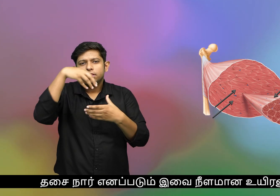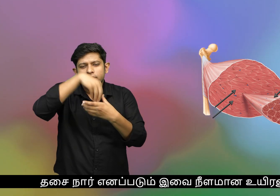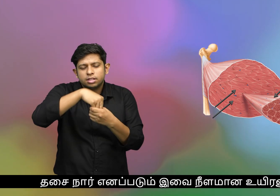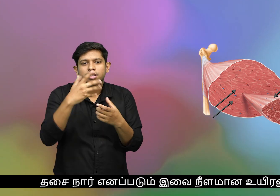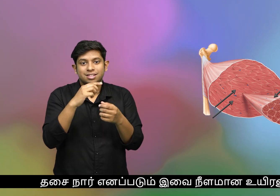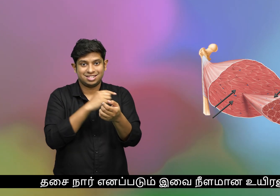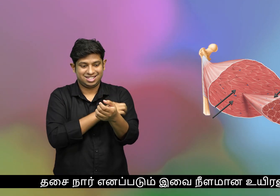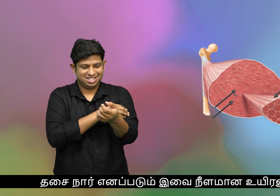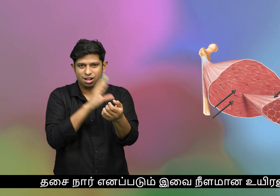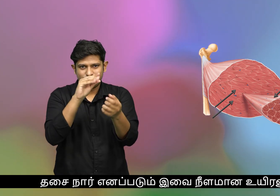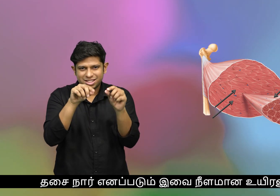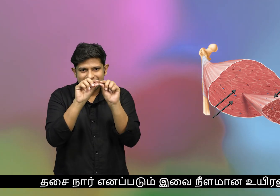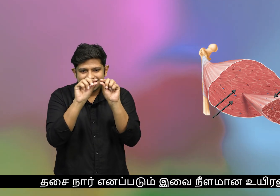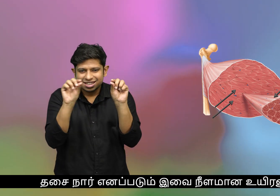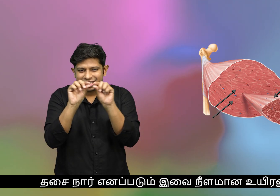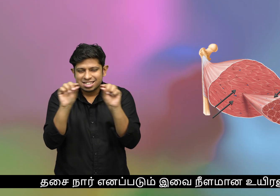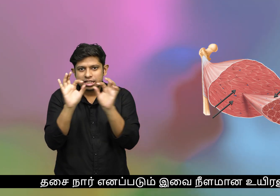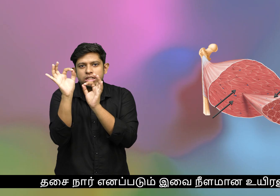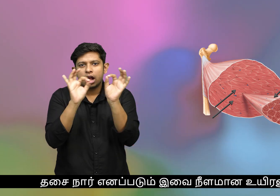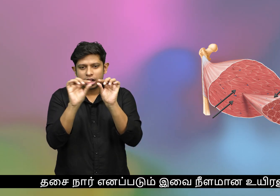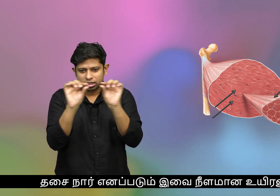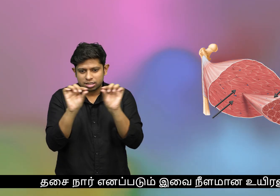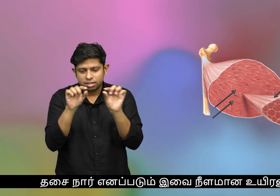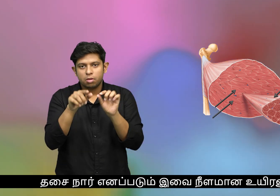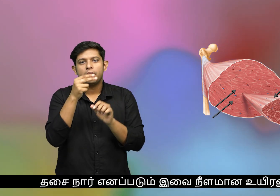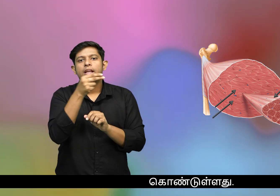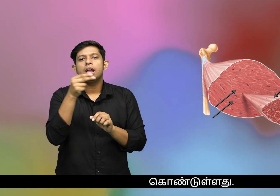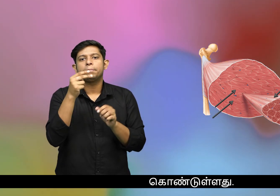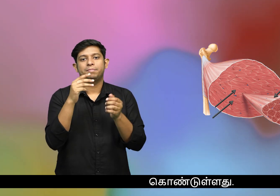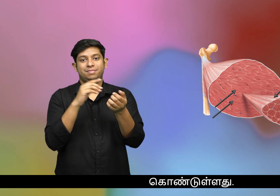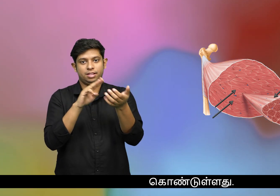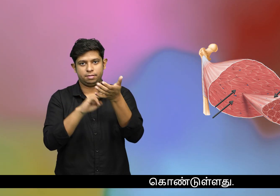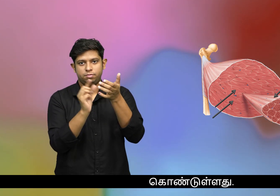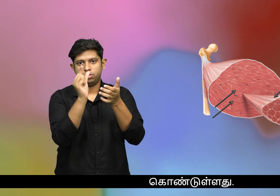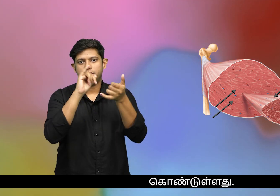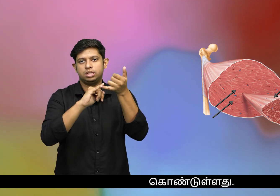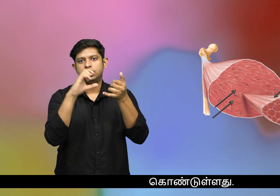தசை நார் எனப்படும். இவை நீளமான உயிரணுக்களை கொண்டுள்ளது.